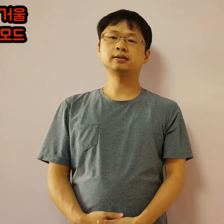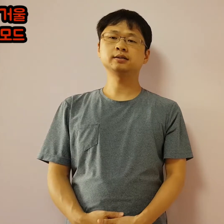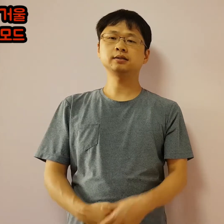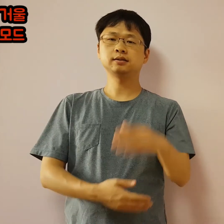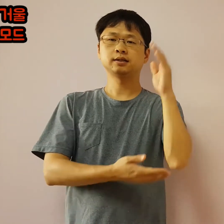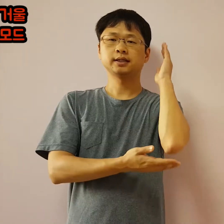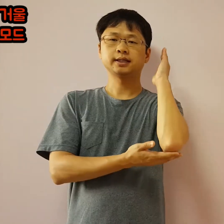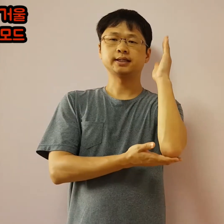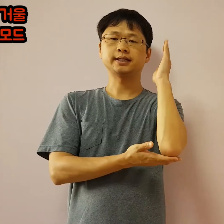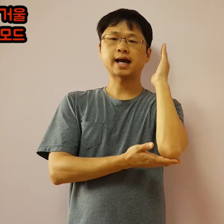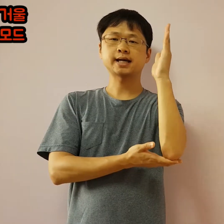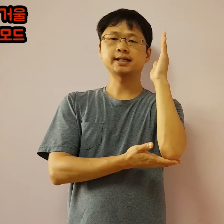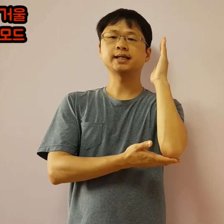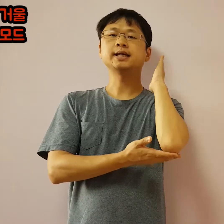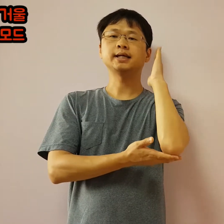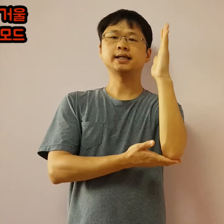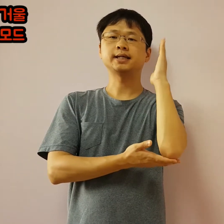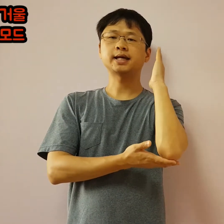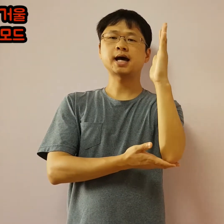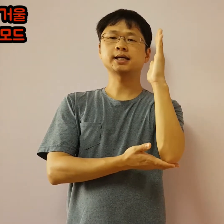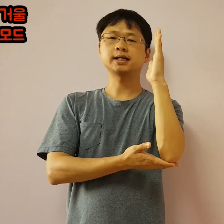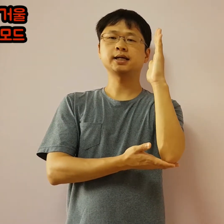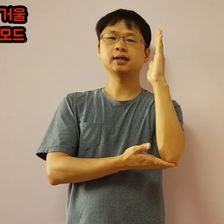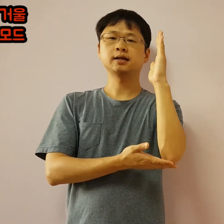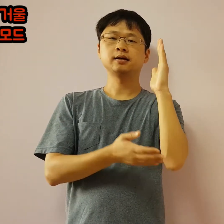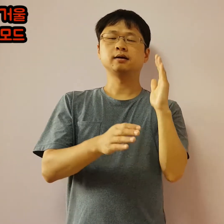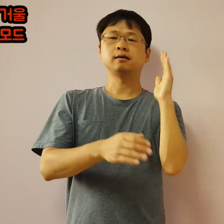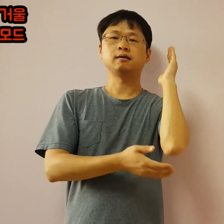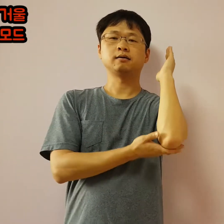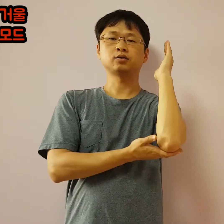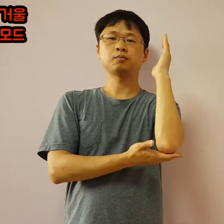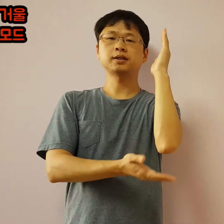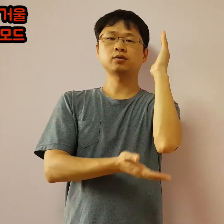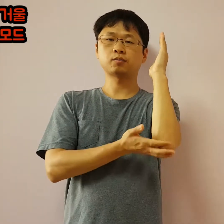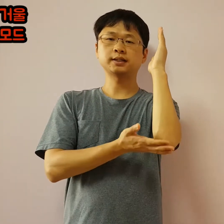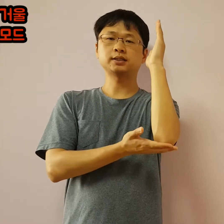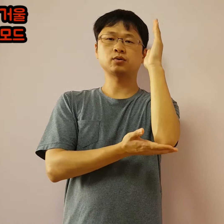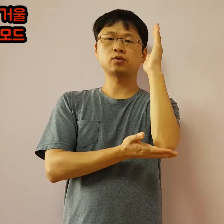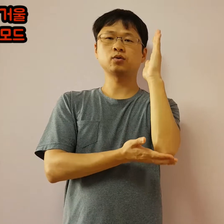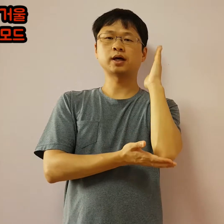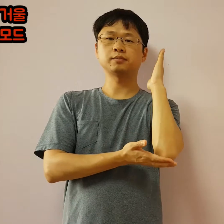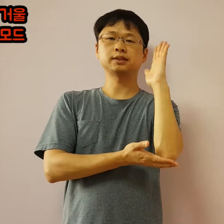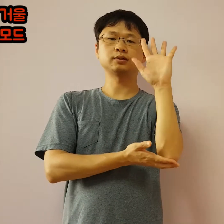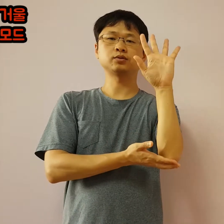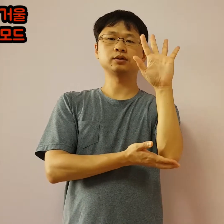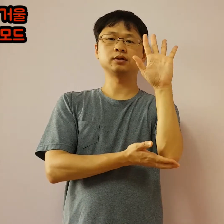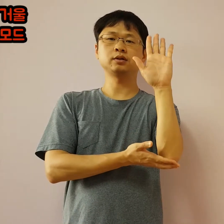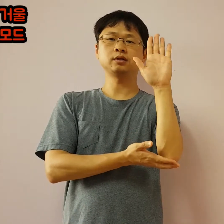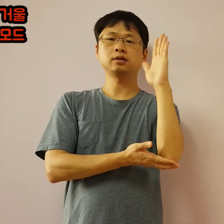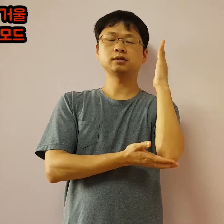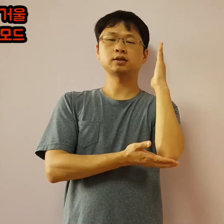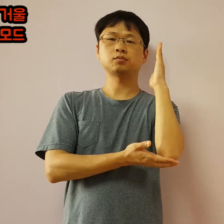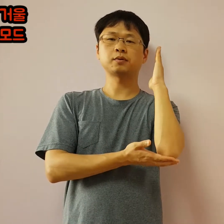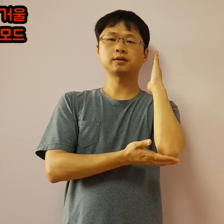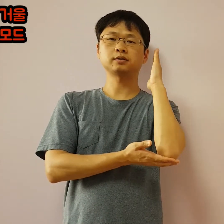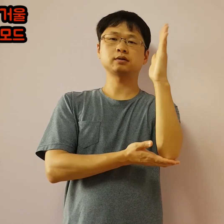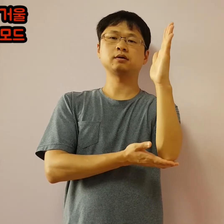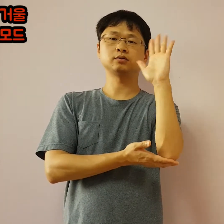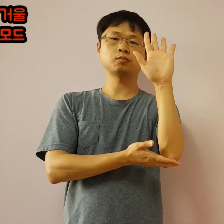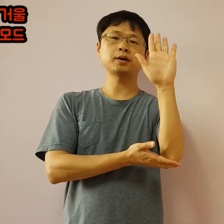이야기는 이야기, 이야기. 손바닥으로 받치고 나머지 한 손을 자,